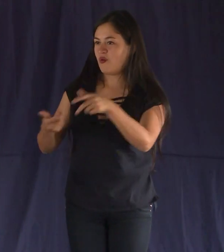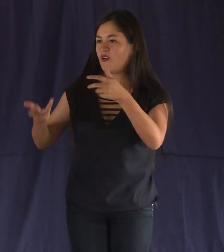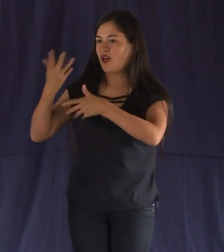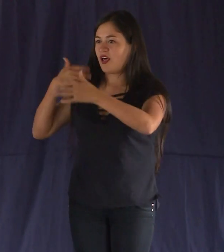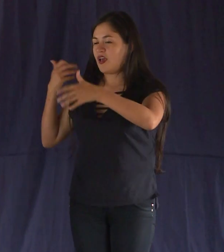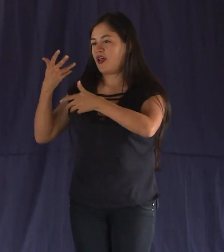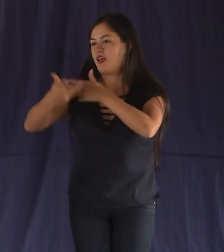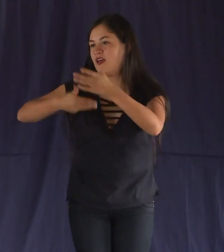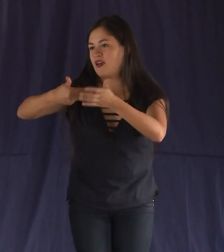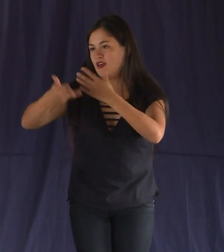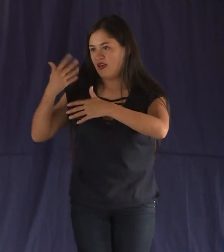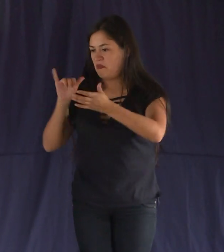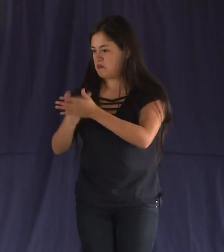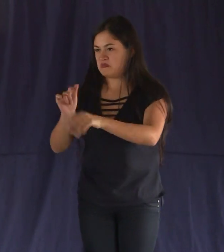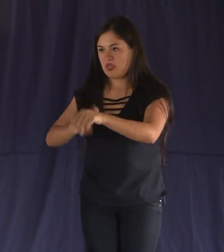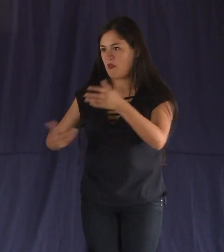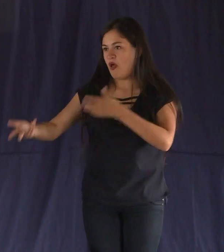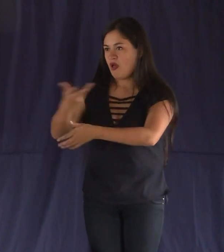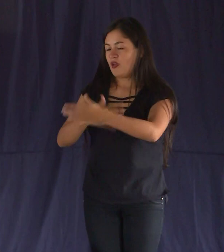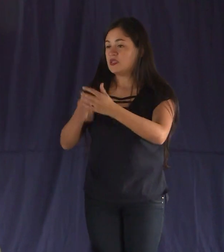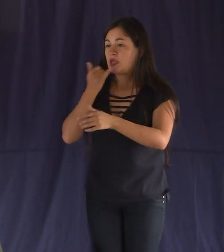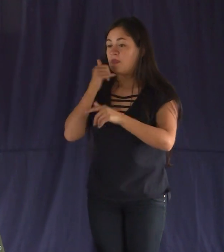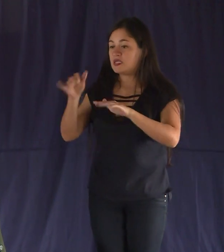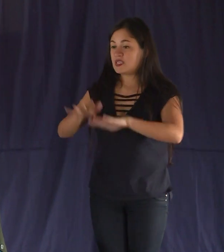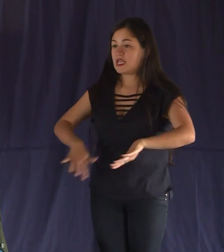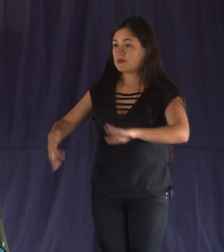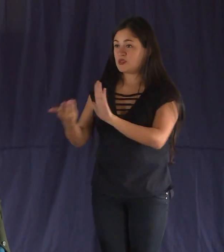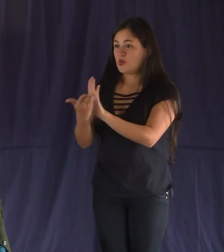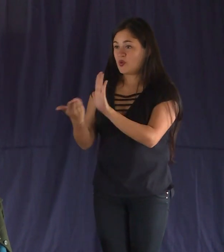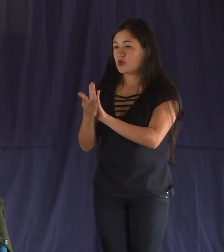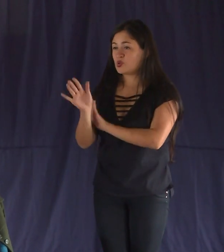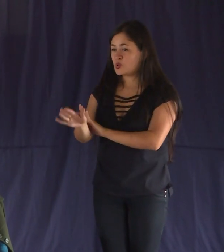espacios de educación se desarrolla todo. O sea,